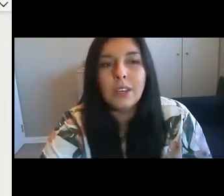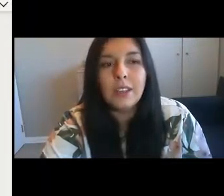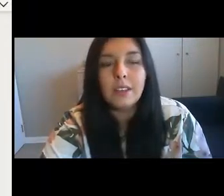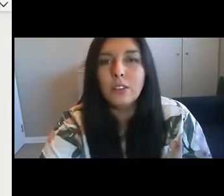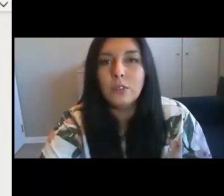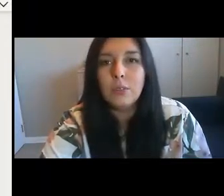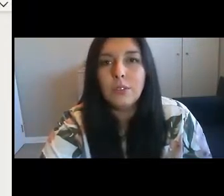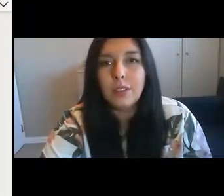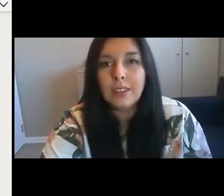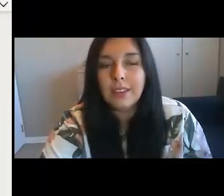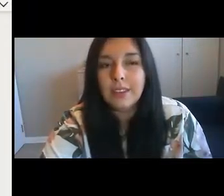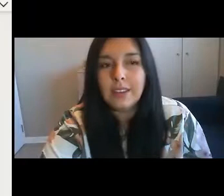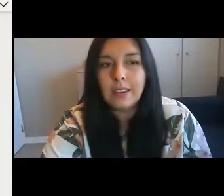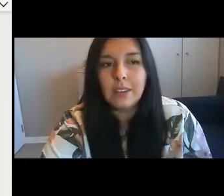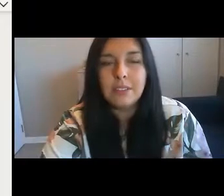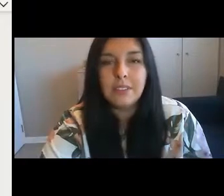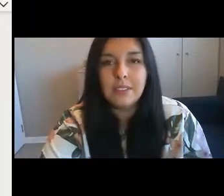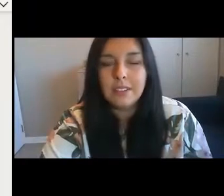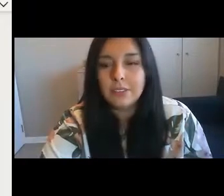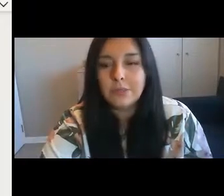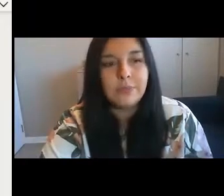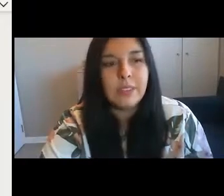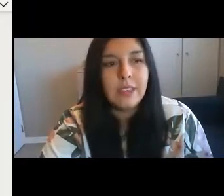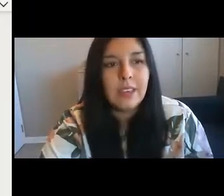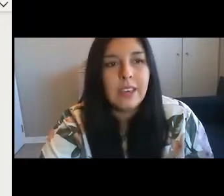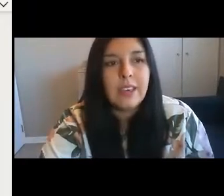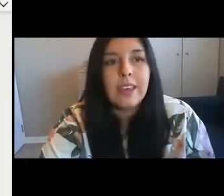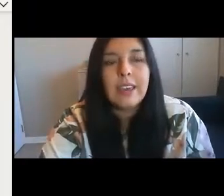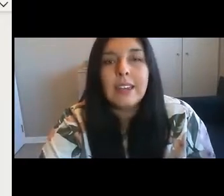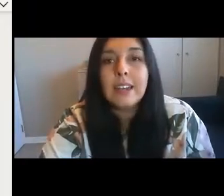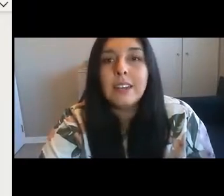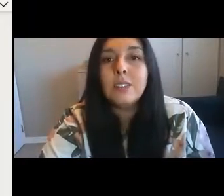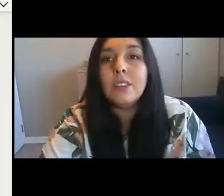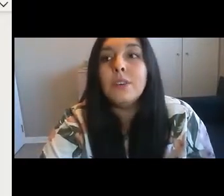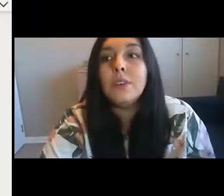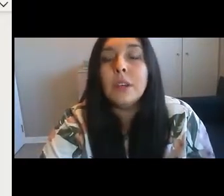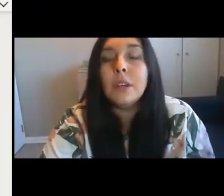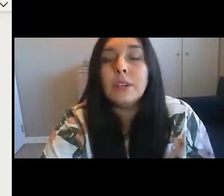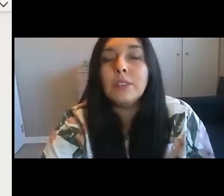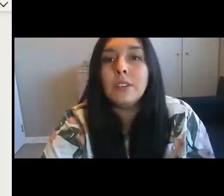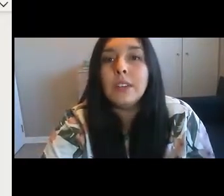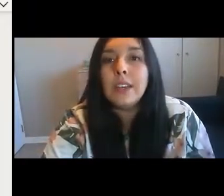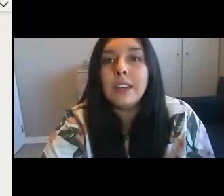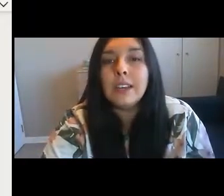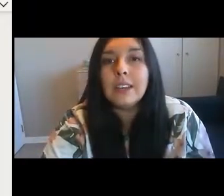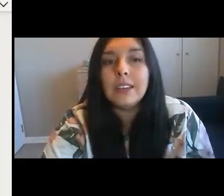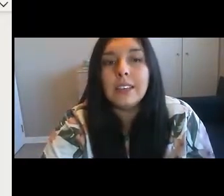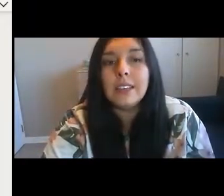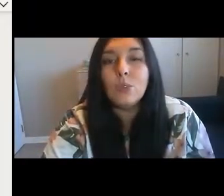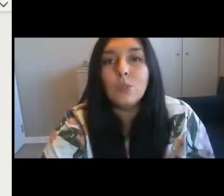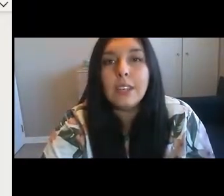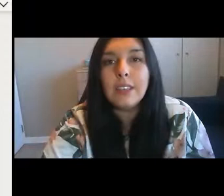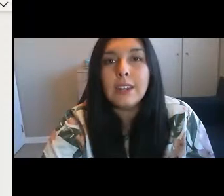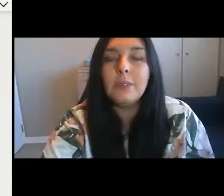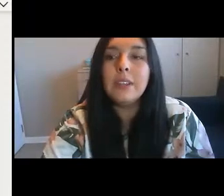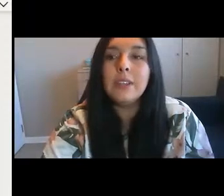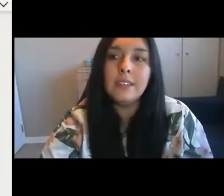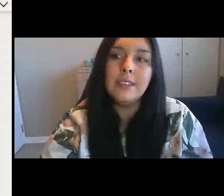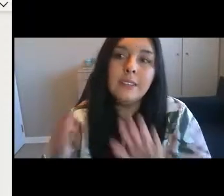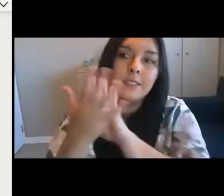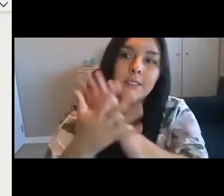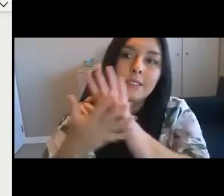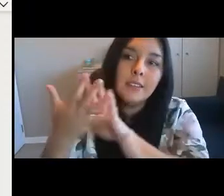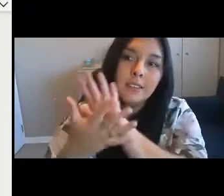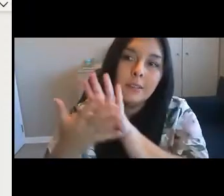lectura de los subtítulos de esta presentación. En el caso de que hubiera una persona usuaria de lengua de